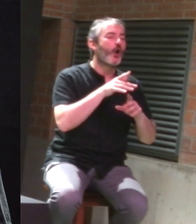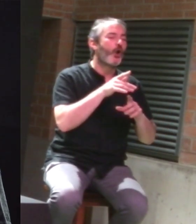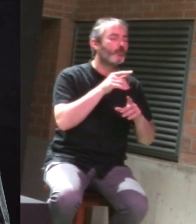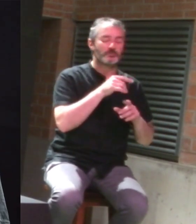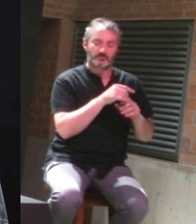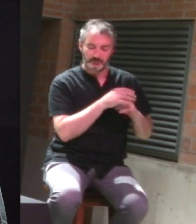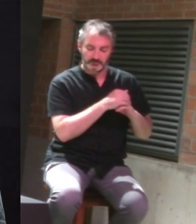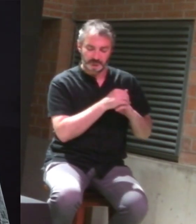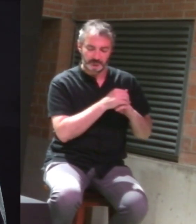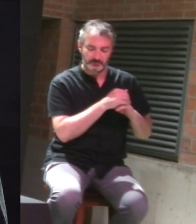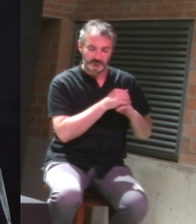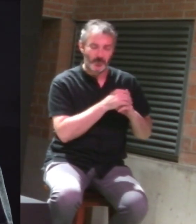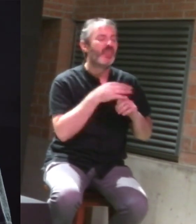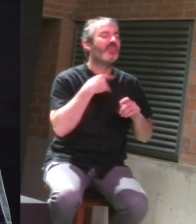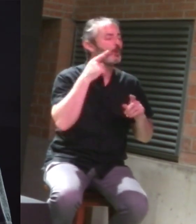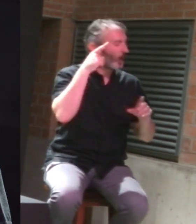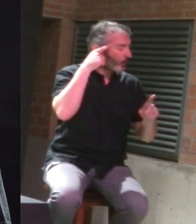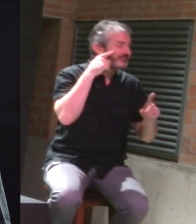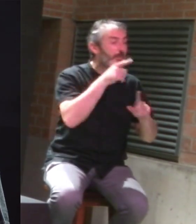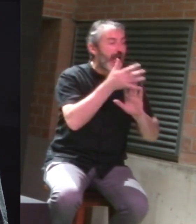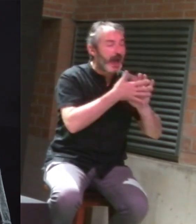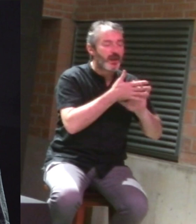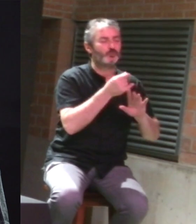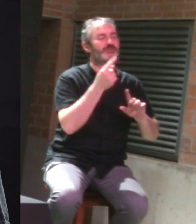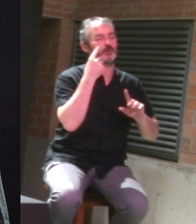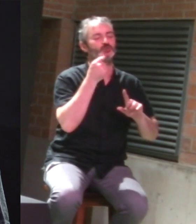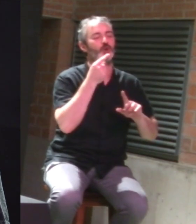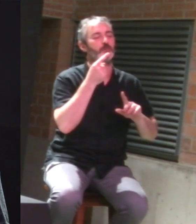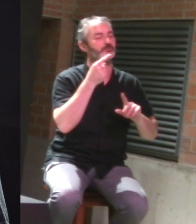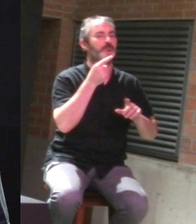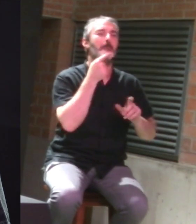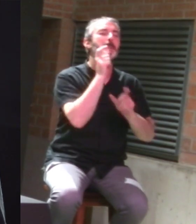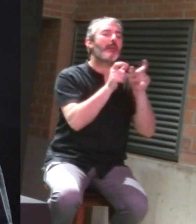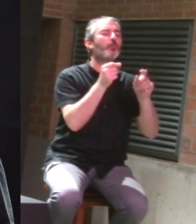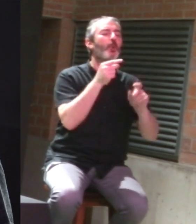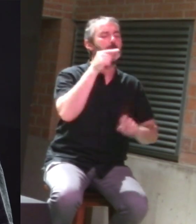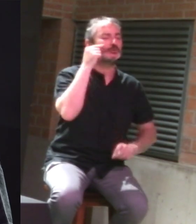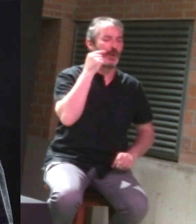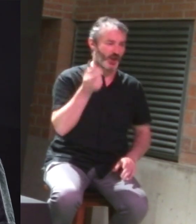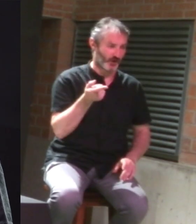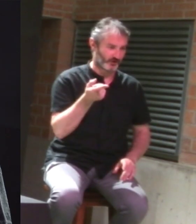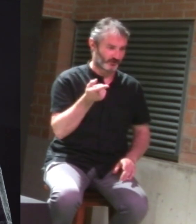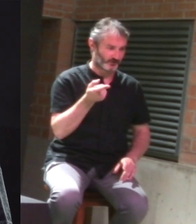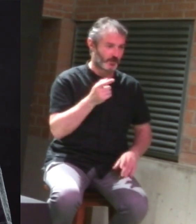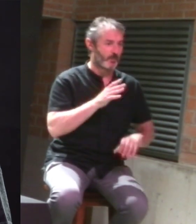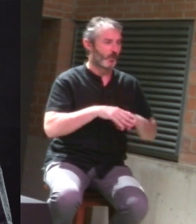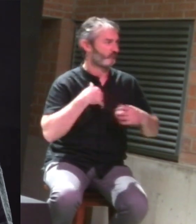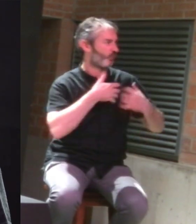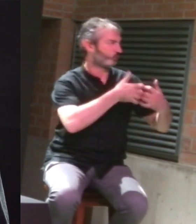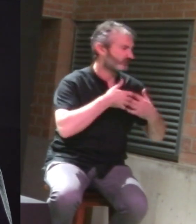obsesión con una virilidad a veces inconsciente, por la cual hacer